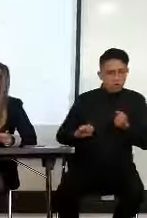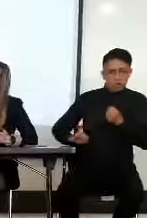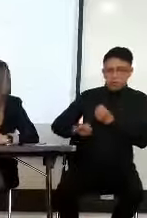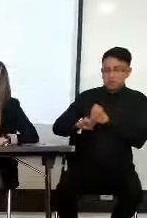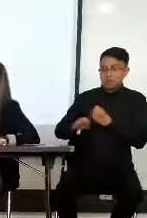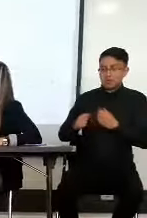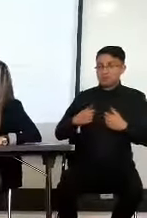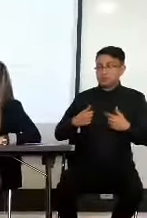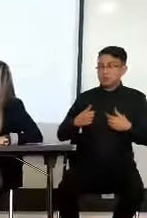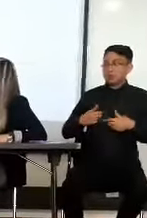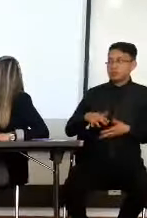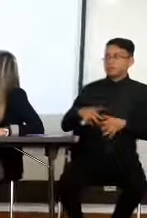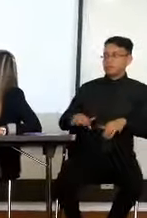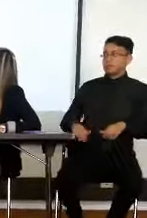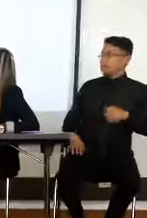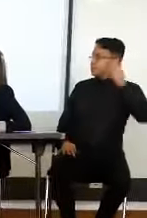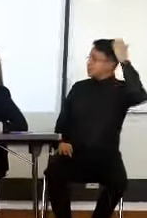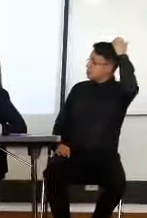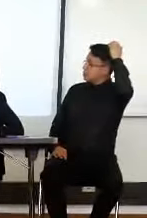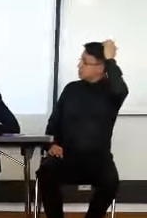sentimos que no estamos preparados.